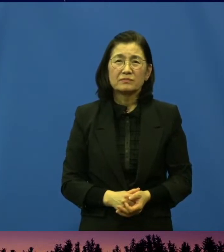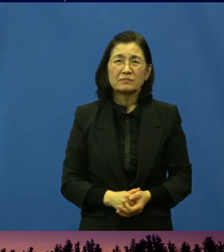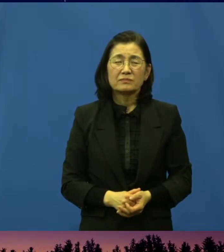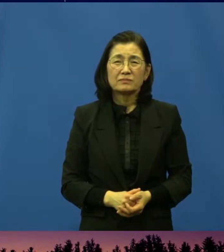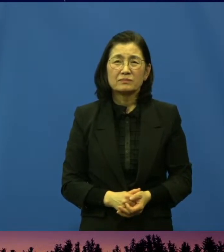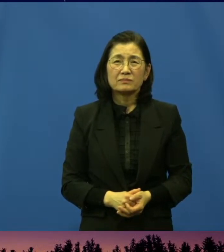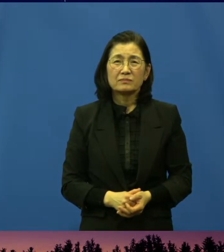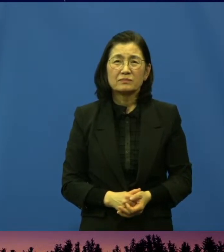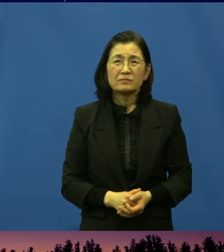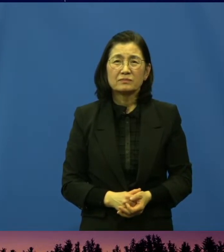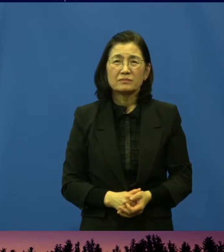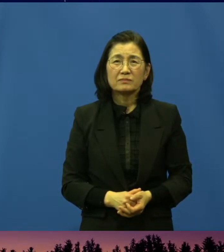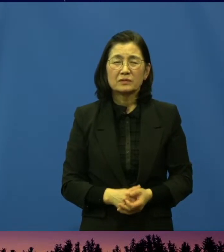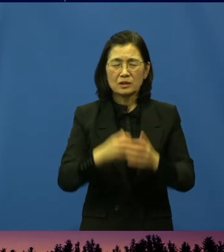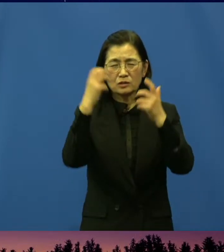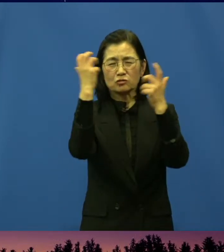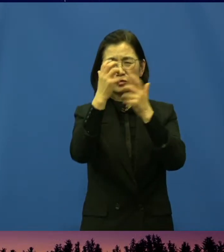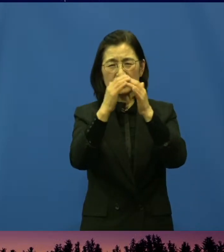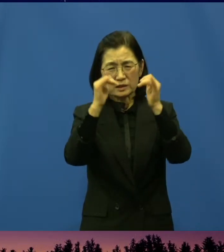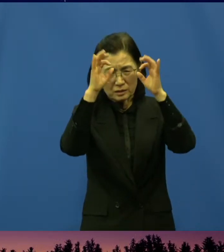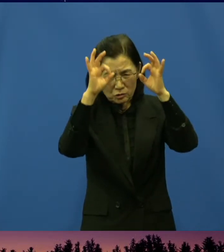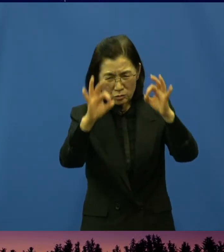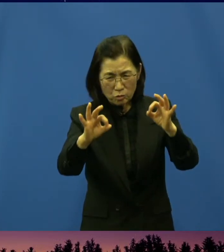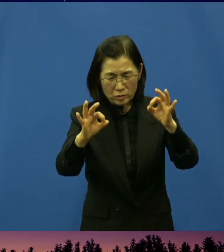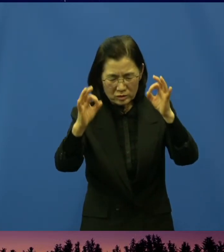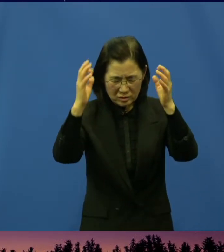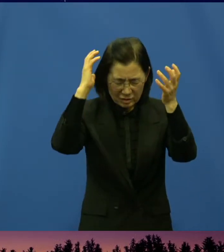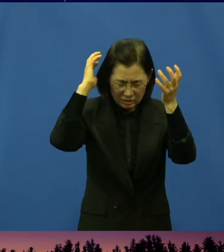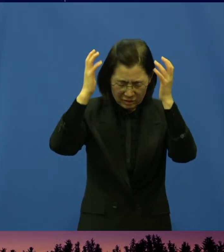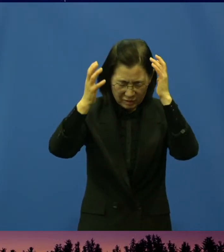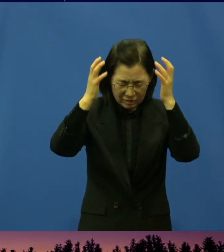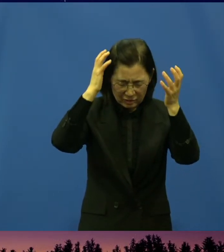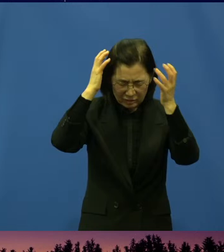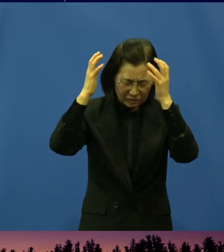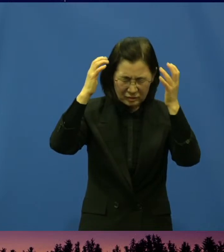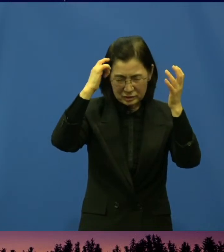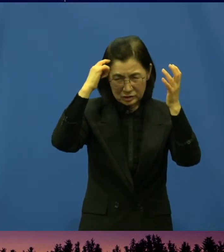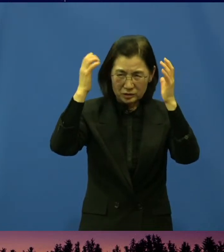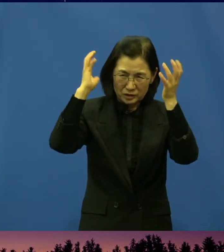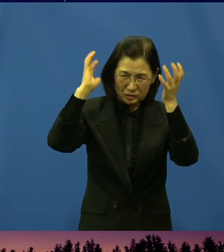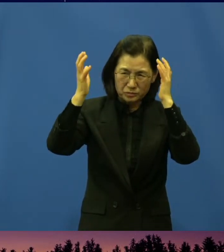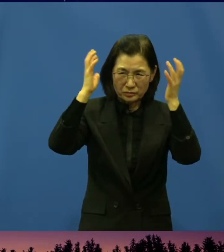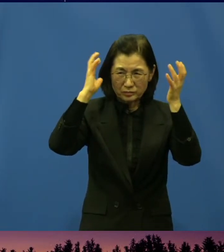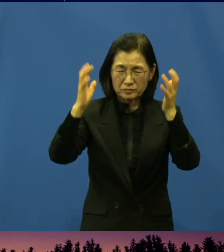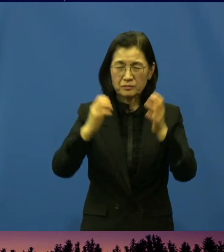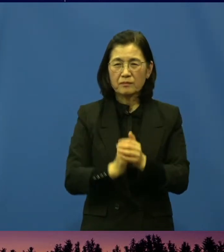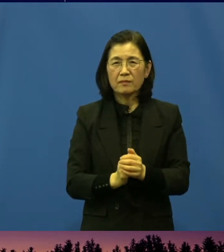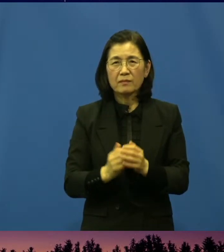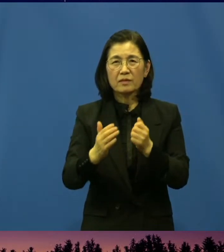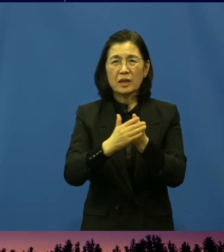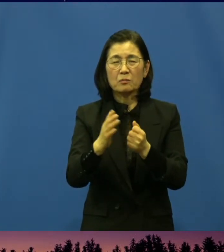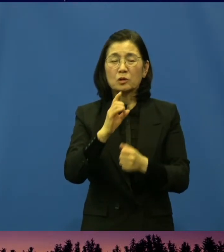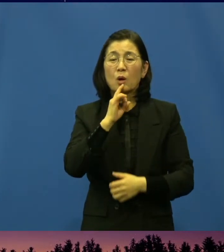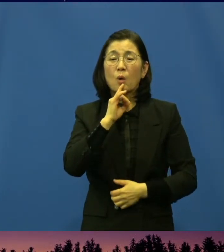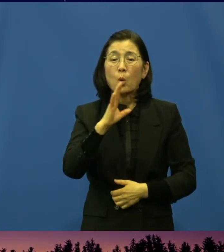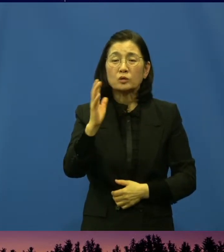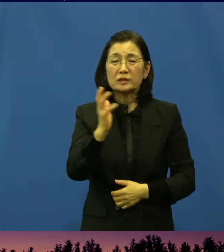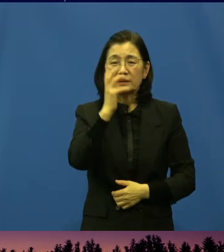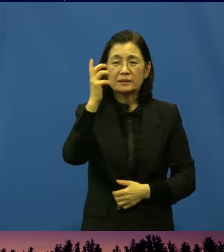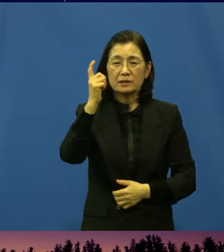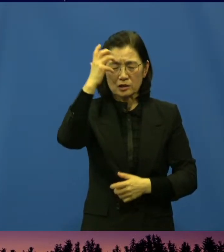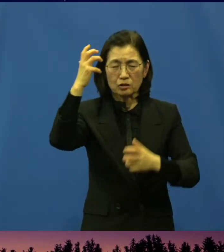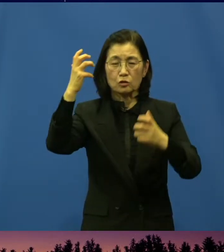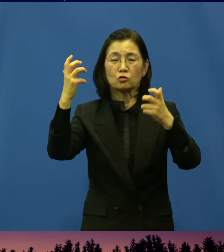온통 혼란스러워지죠. 그래서 오늘 여기 보니까 오직 성령의 충만을 받으라. 오직 성령의 충만을